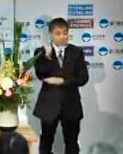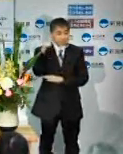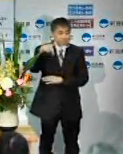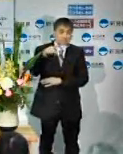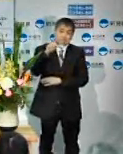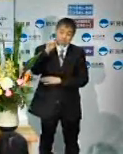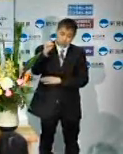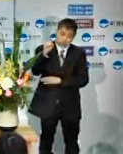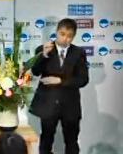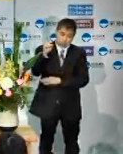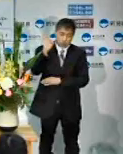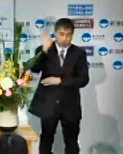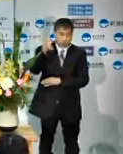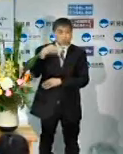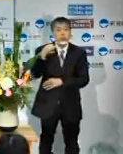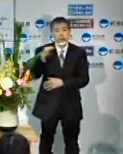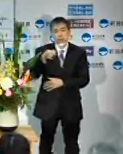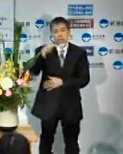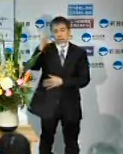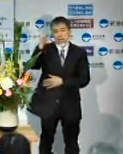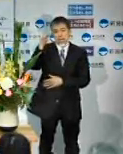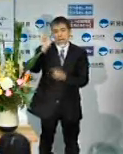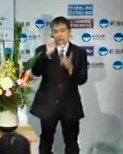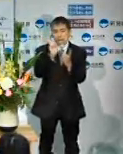この物価高騰への最大の処方箋は